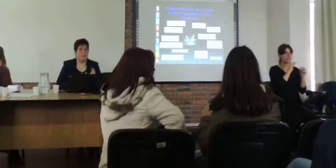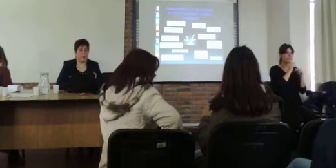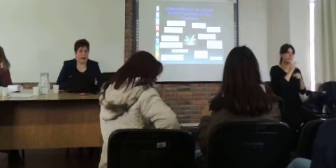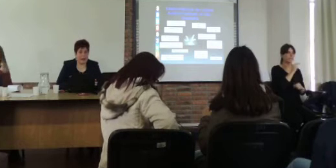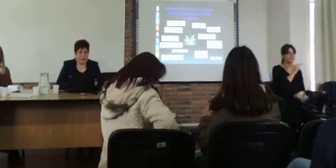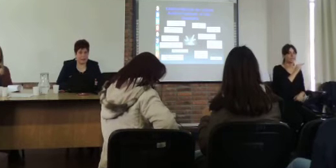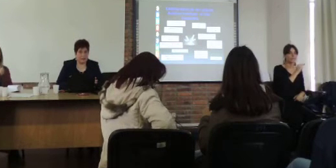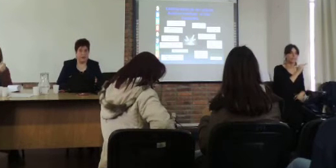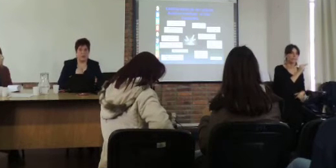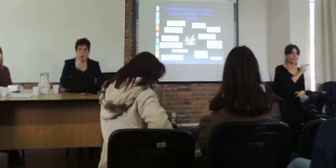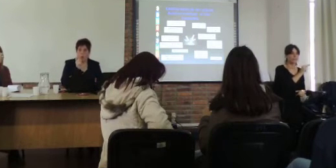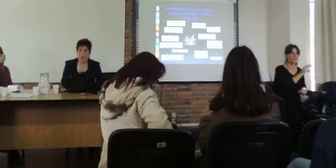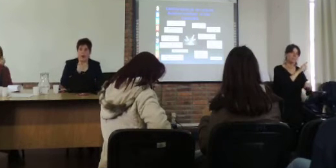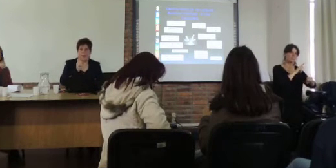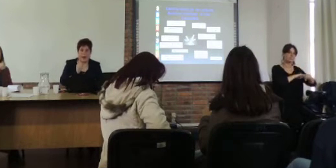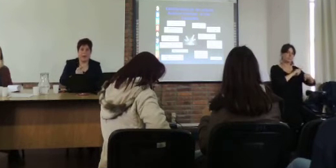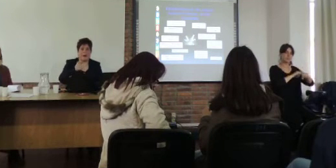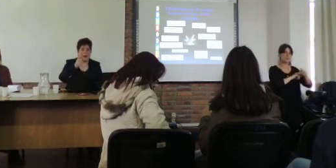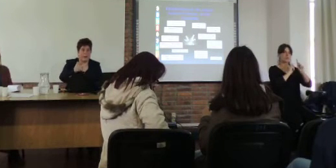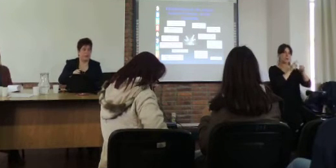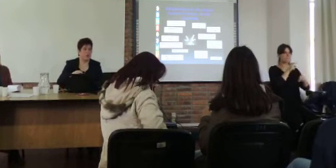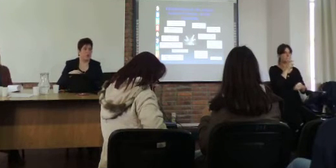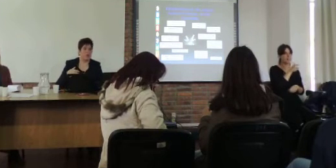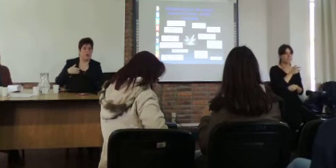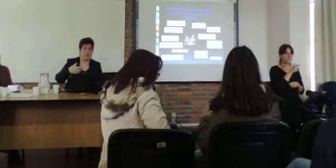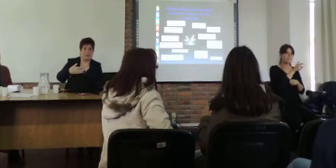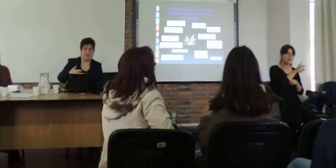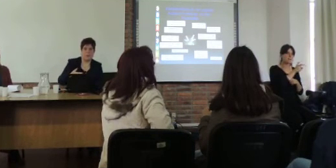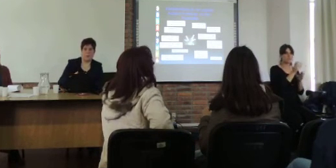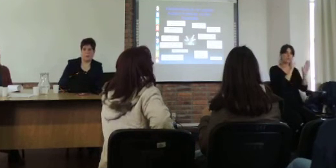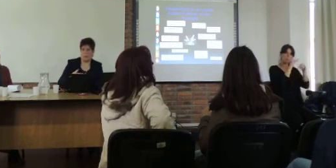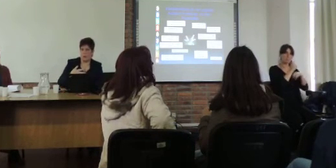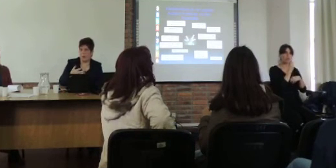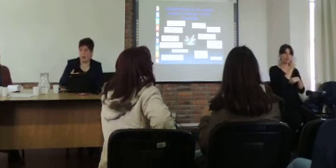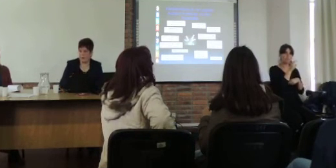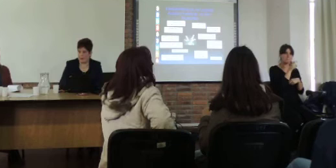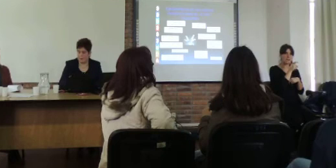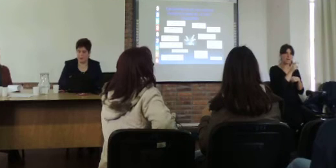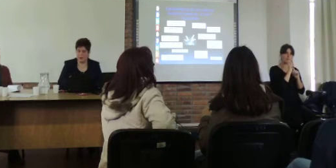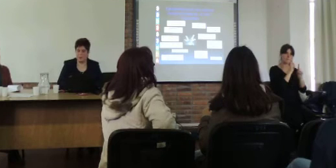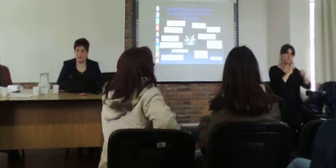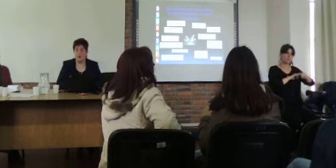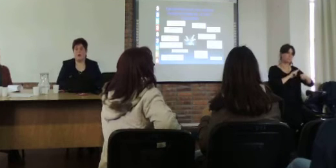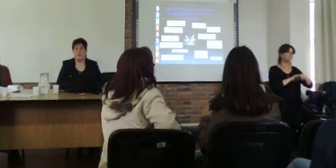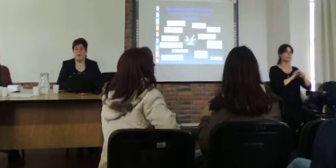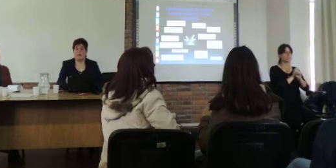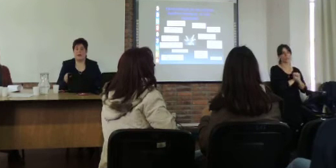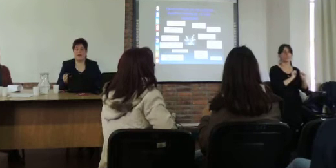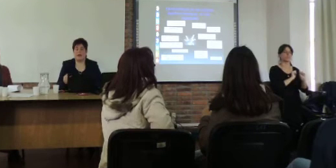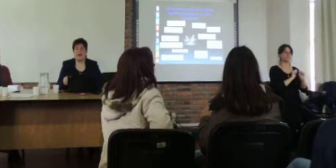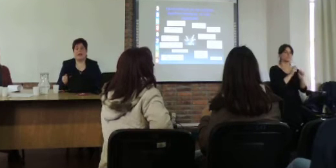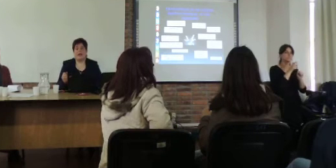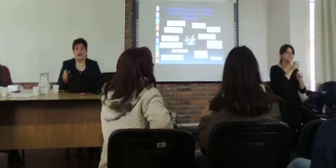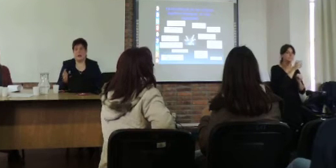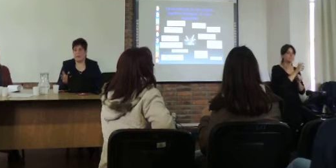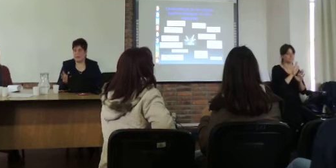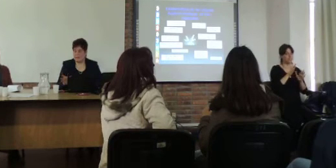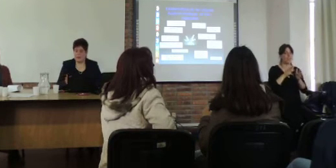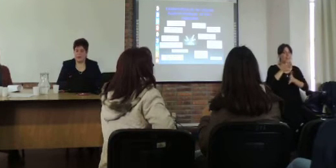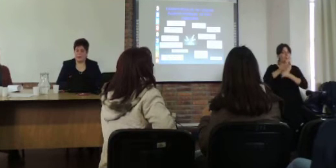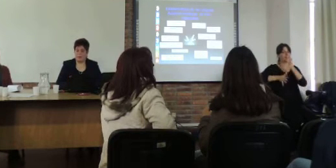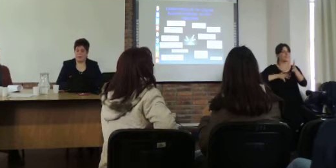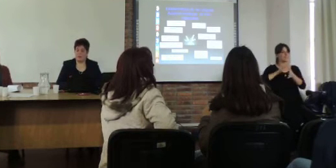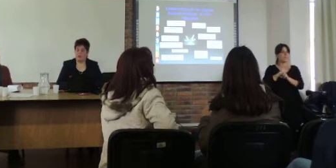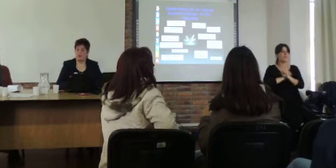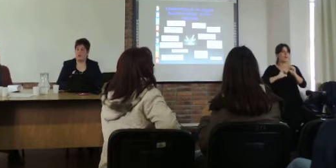y temporales, es una palabra a la vez, yo no puedo decir dos palabras al mismo tiempo, mientras que las lenguas